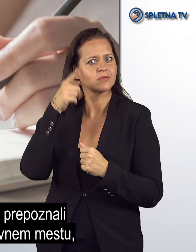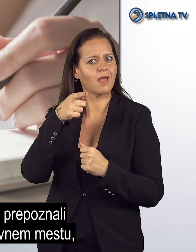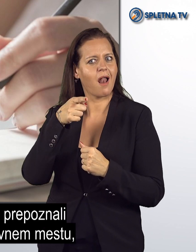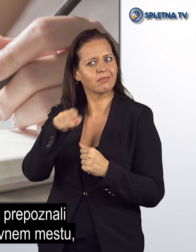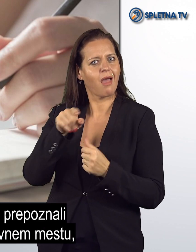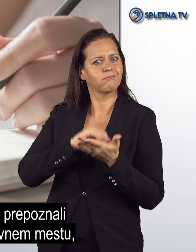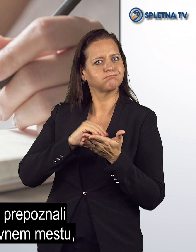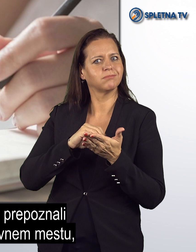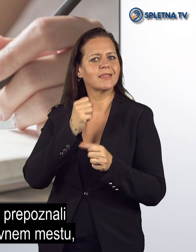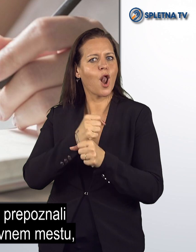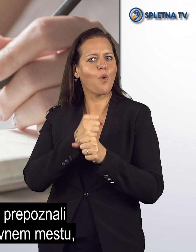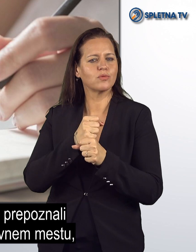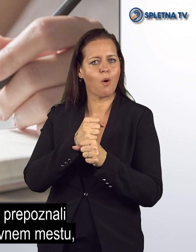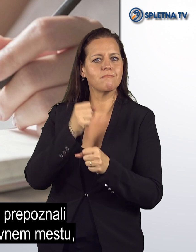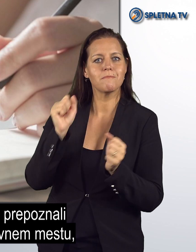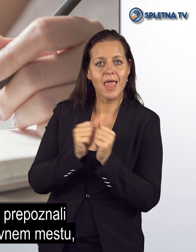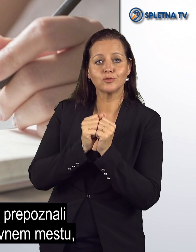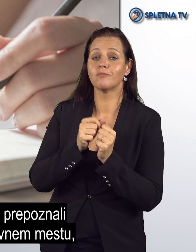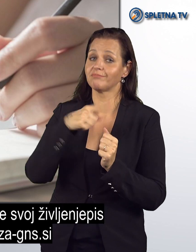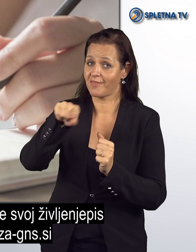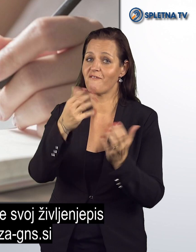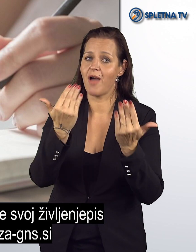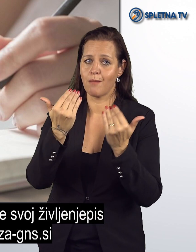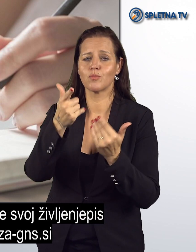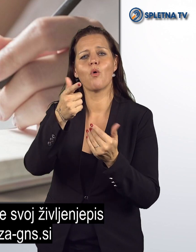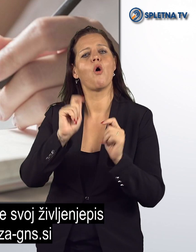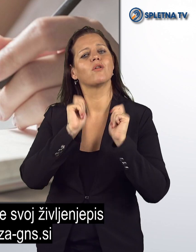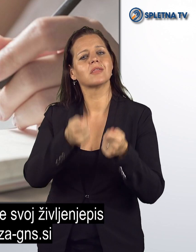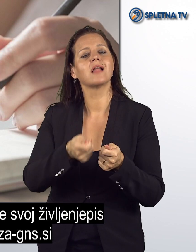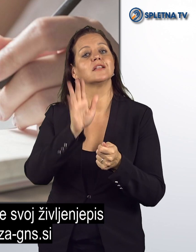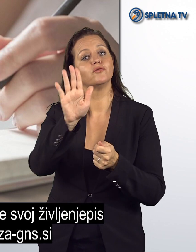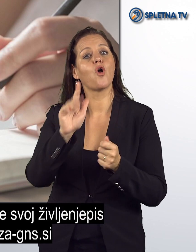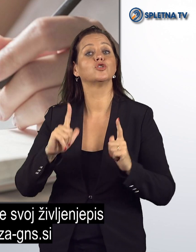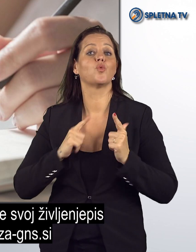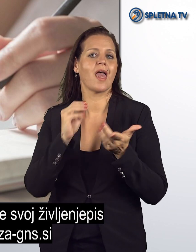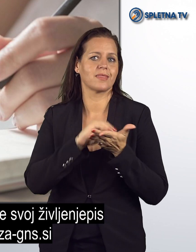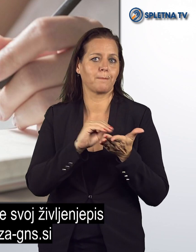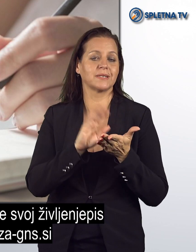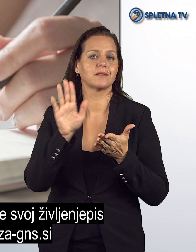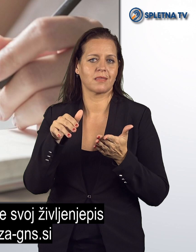Okolikor ste se prepoznali v vpisanem delovnem mestu, vas vabimo, da oddate svoj življenjepis na